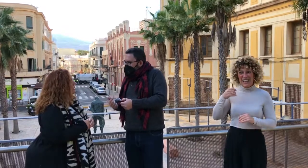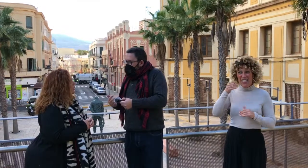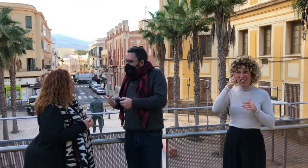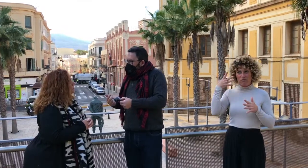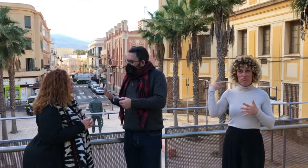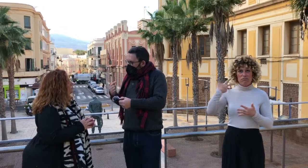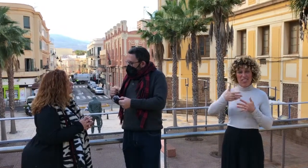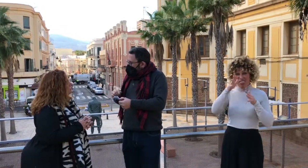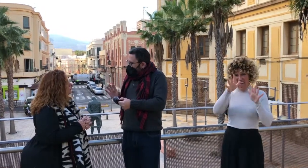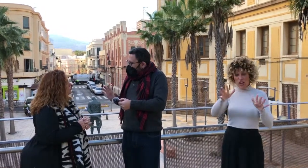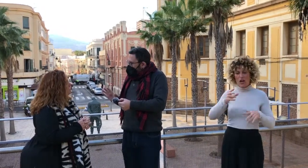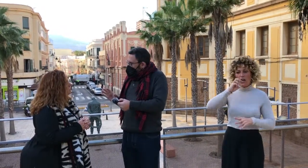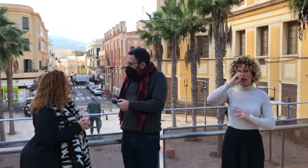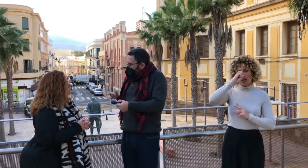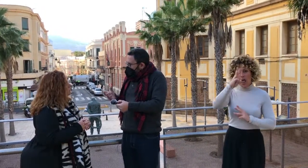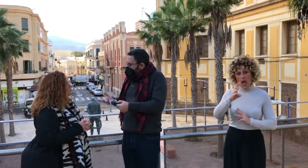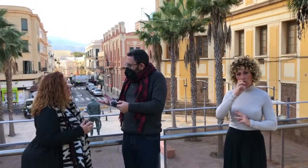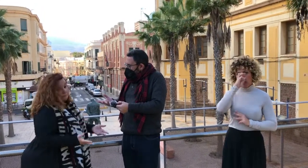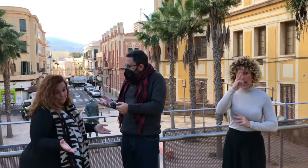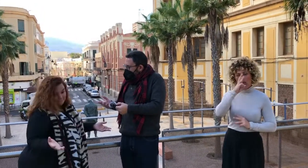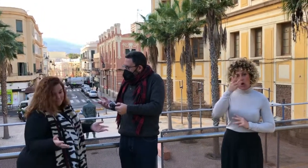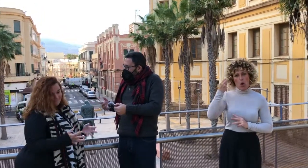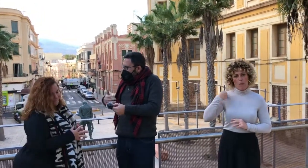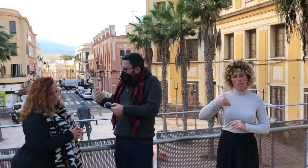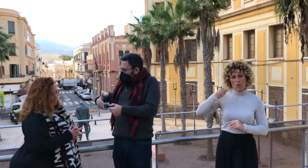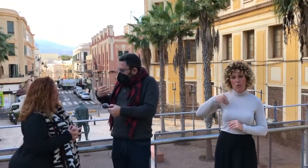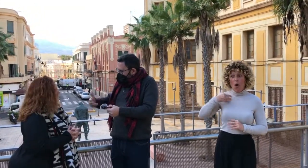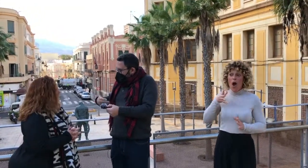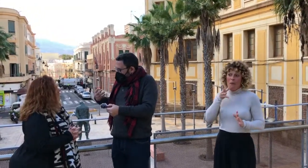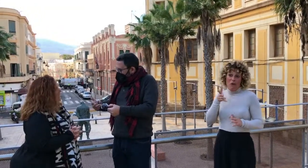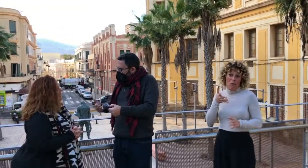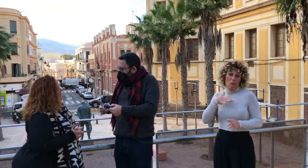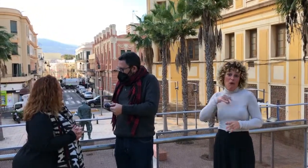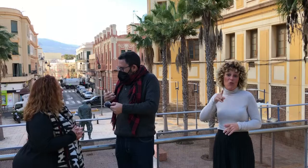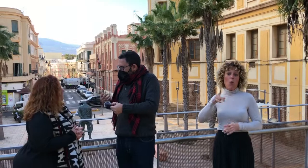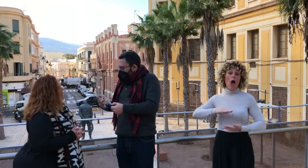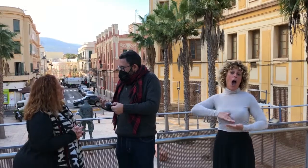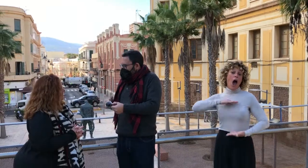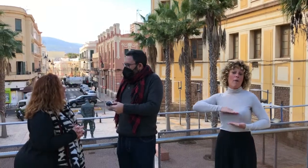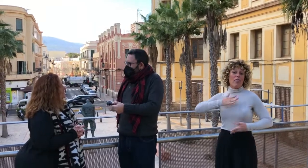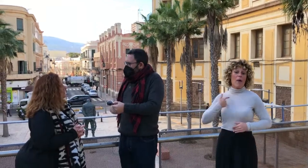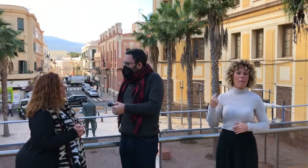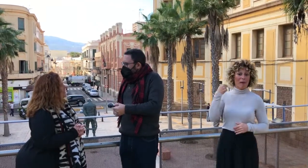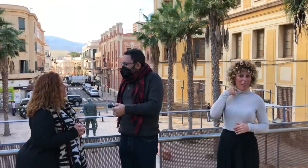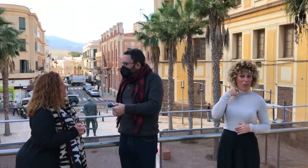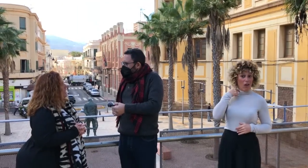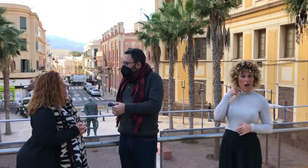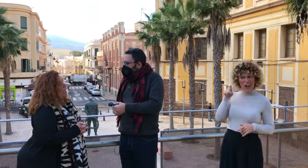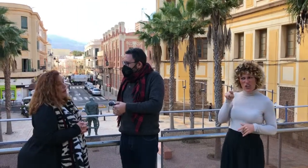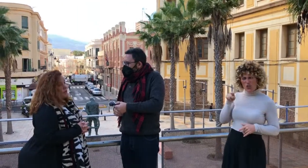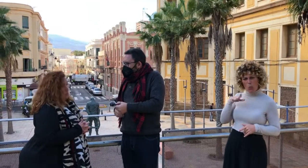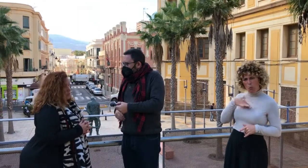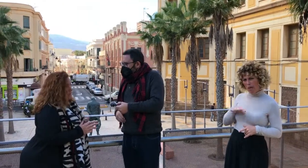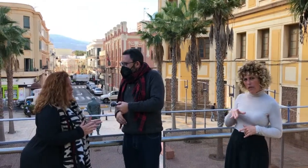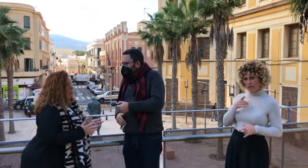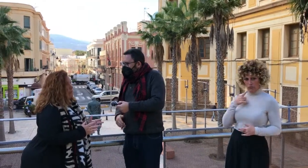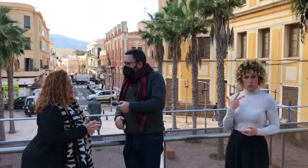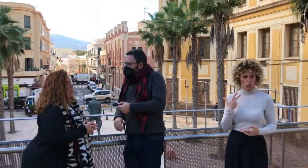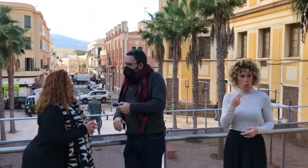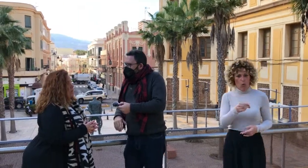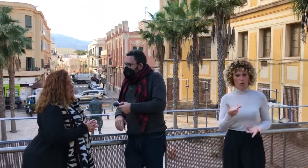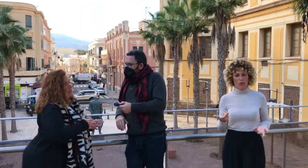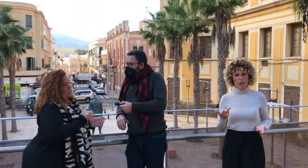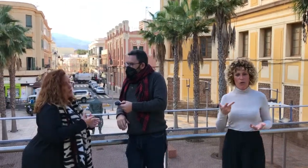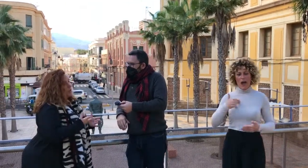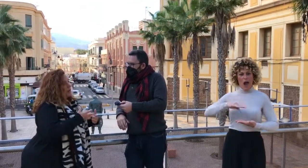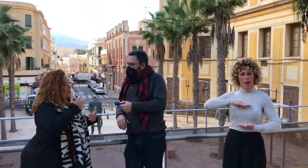cada 3 años. Por si acaso hubieras perdido la capacidad, después de estar trabajando hubieras perdido la capacidad, eso pasa. No, la capacidad no